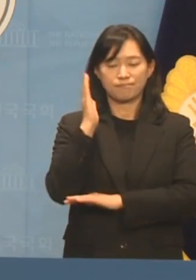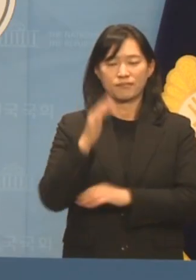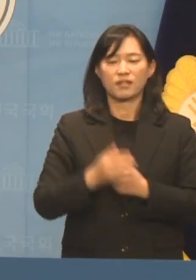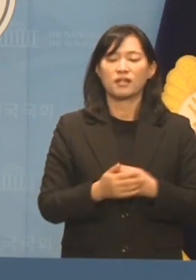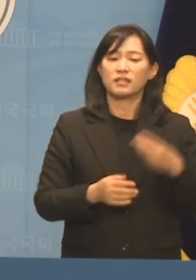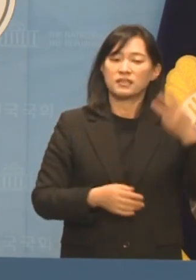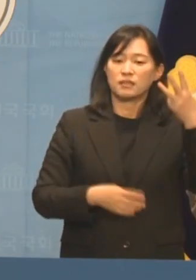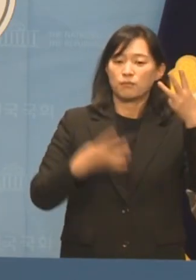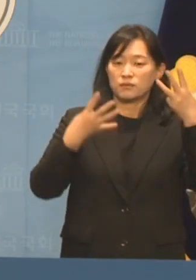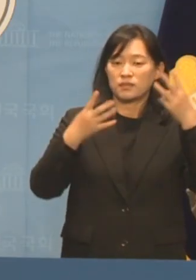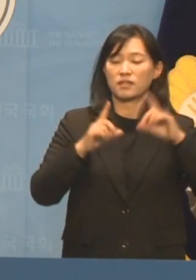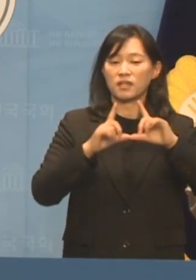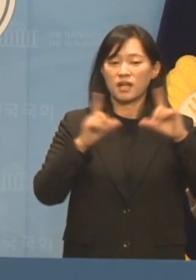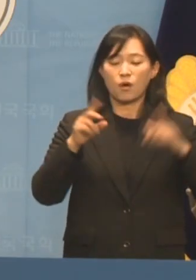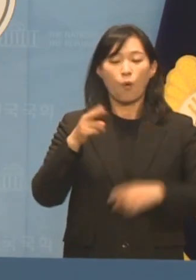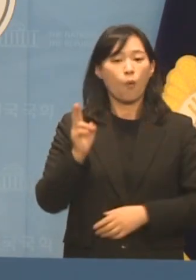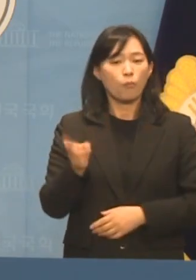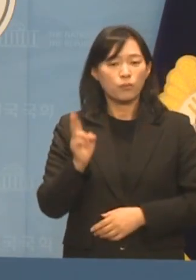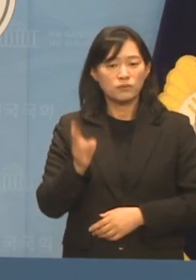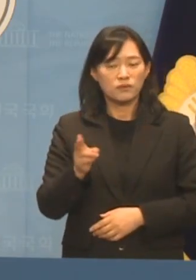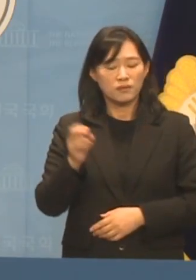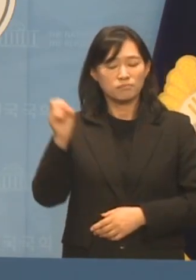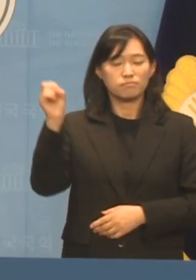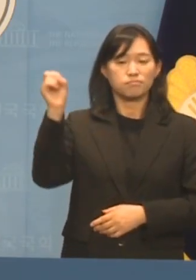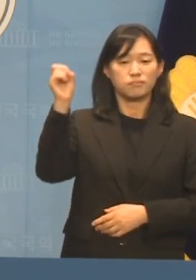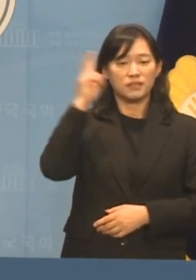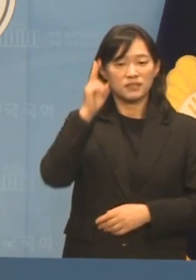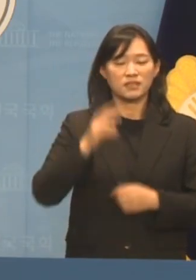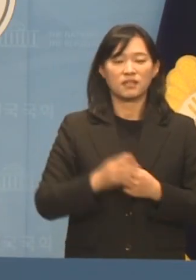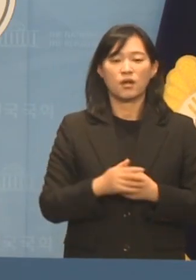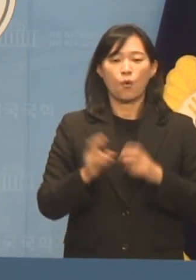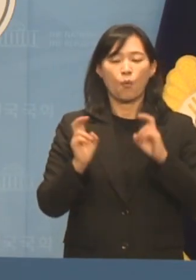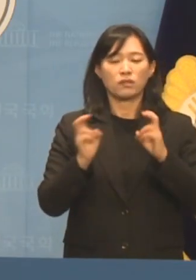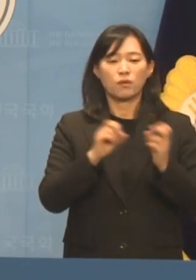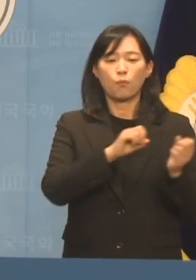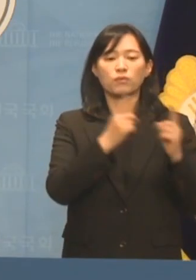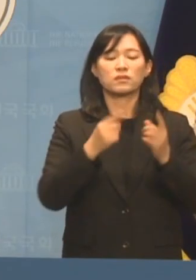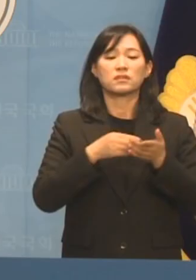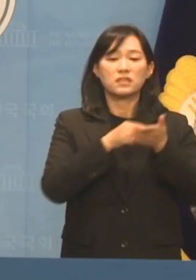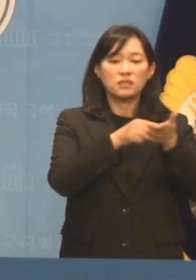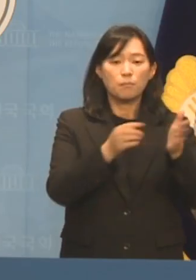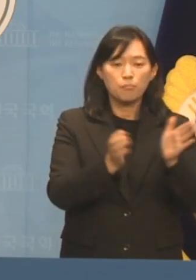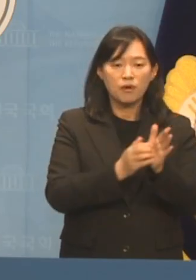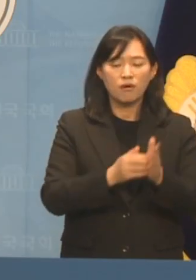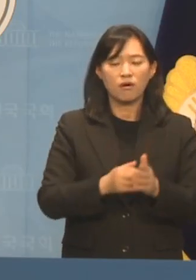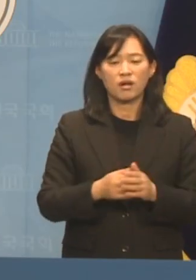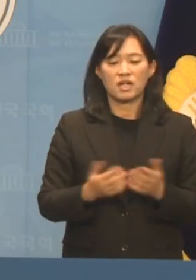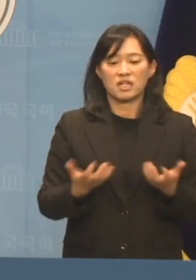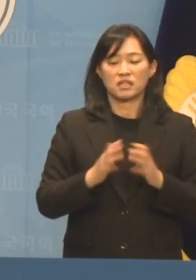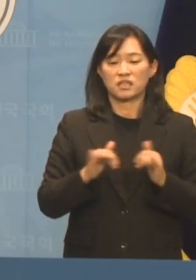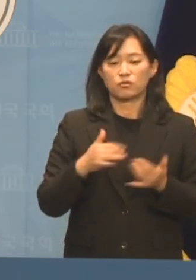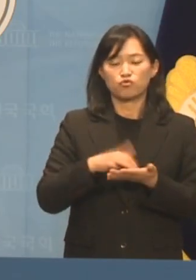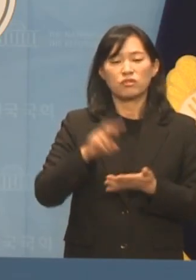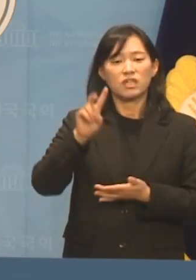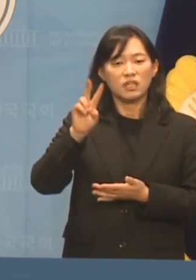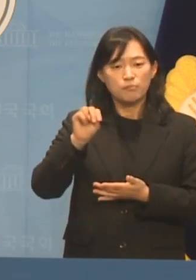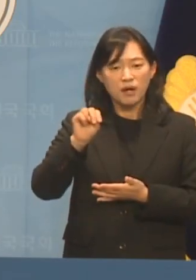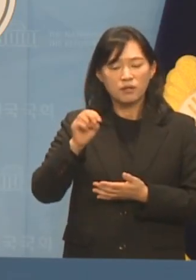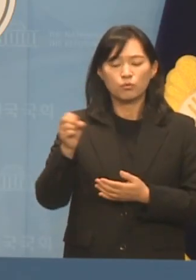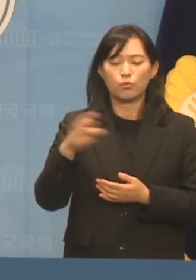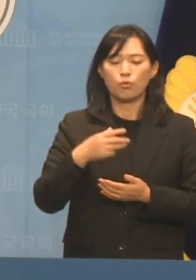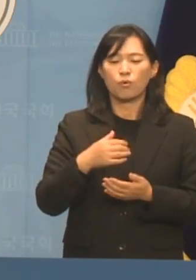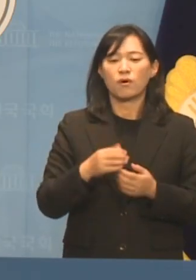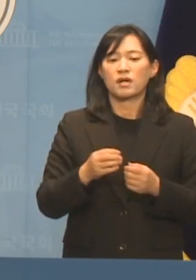3월 4일에 홈플러스가 기습적으로 기업회생을 신청하면서 2만 명의 직원과 8만